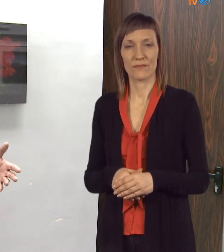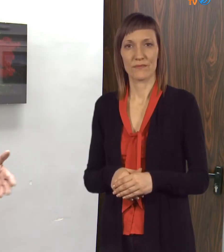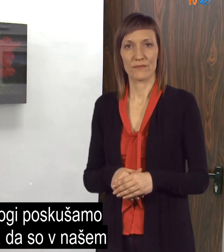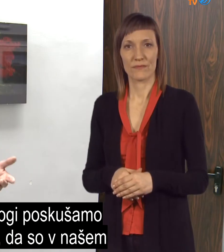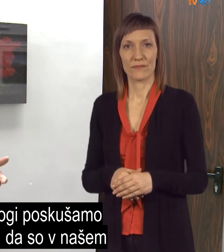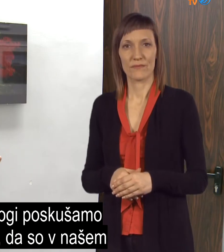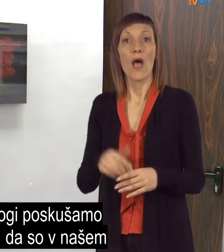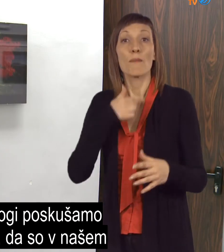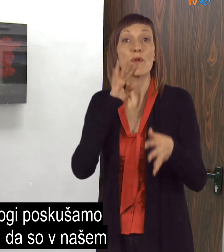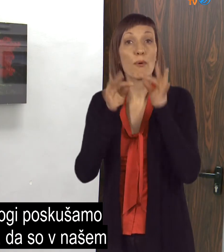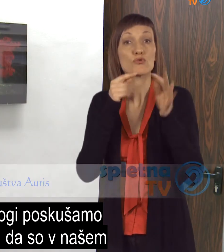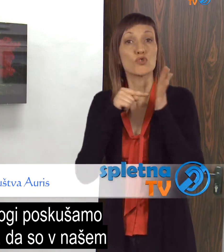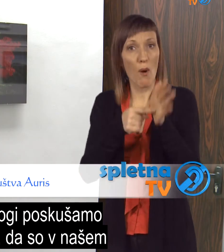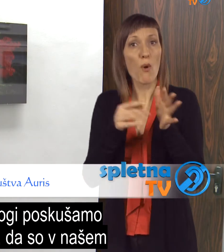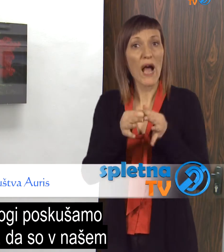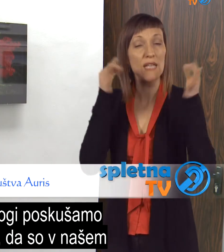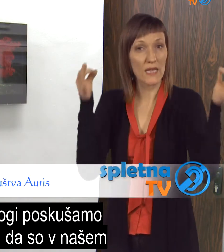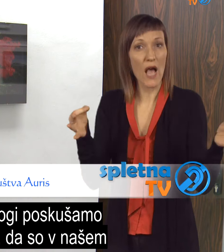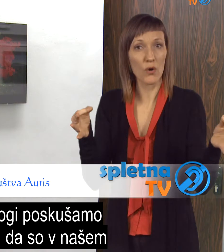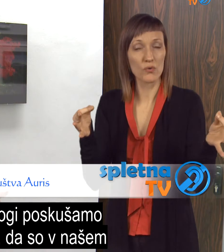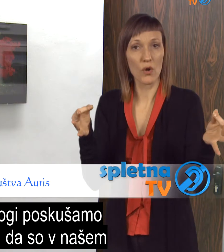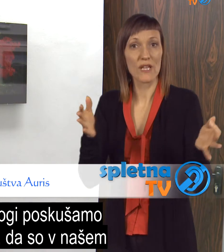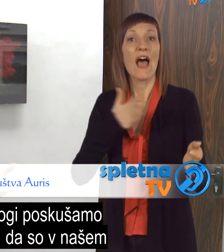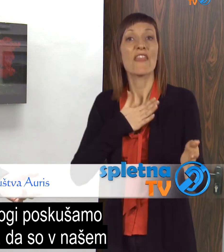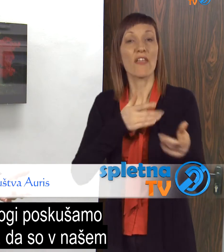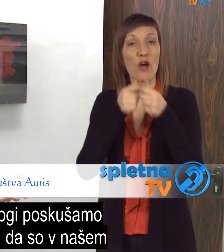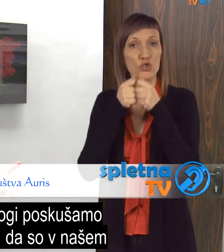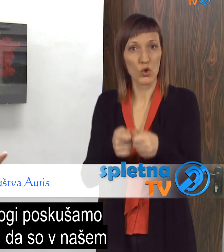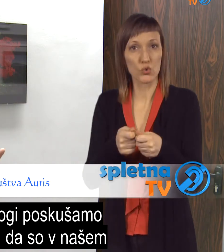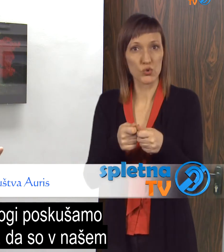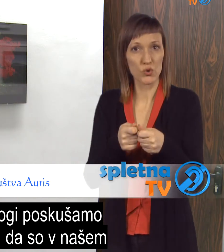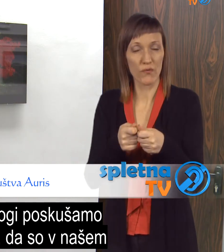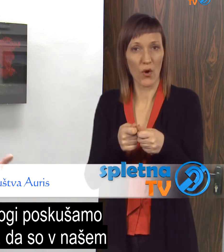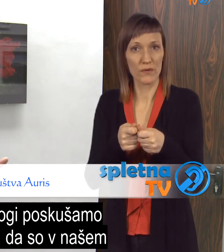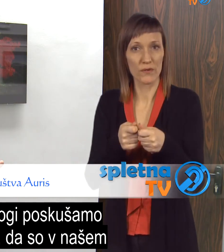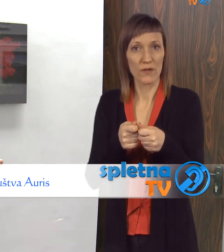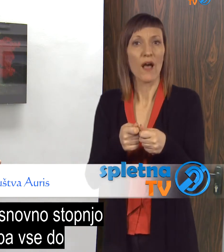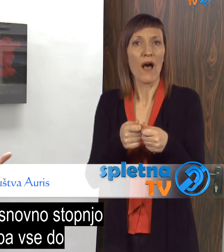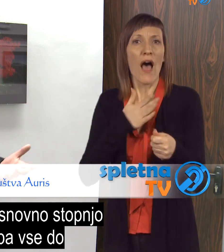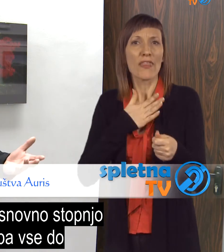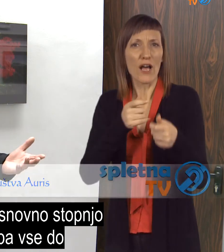S takšnimi predlogi za občinska priznanja skušamo pokazati tudi javnosti, da